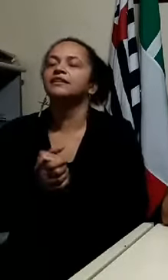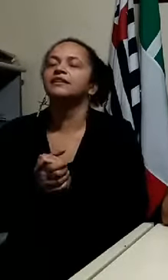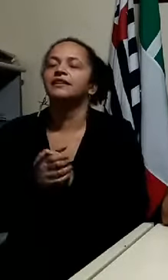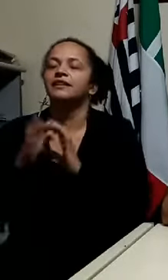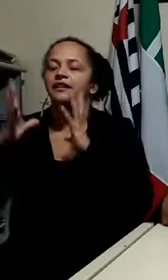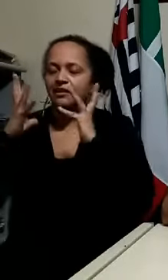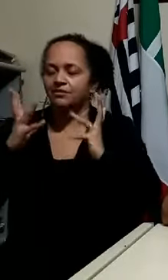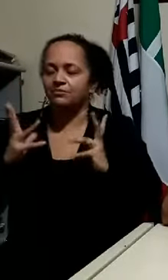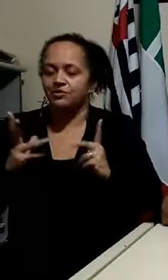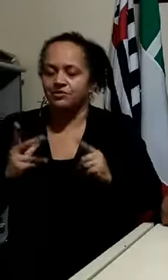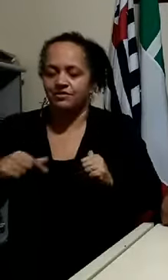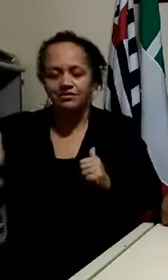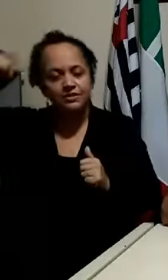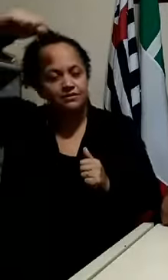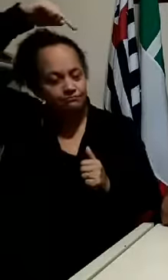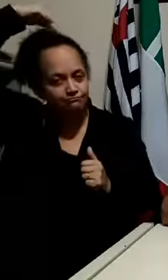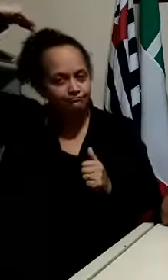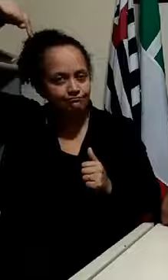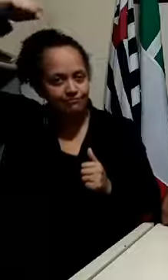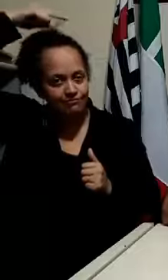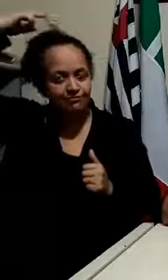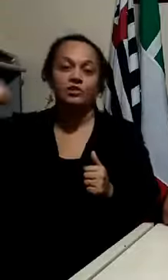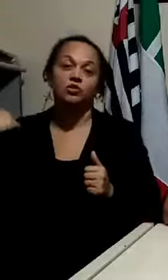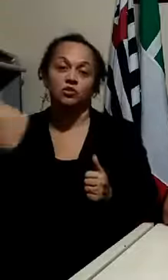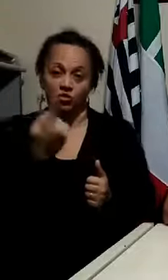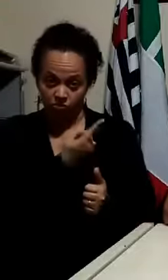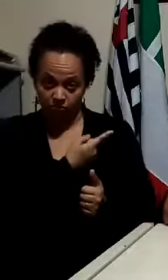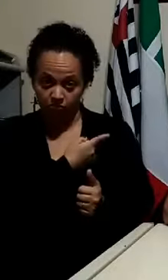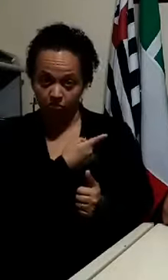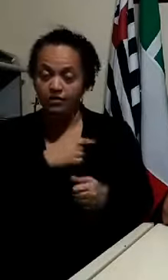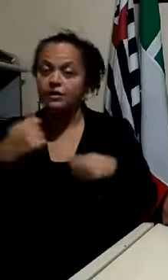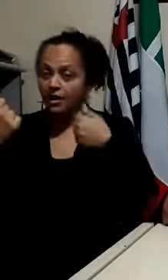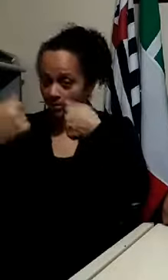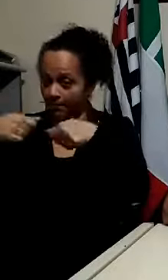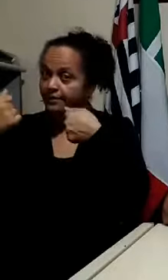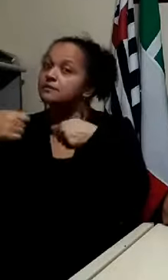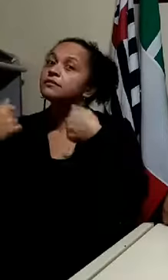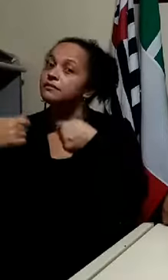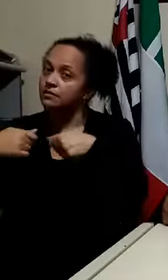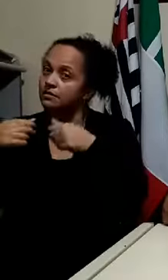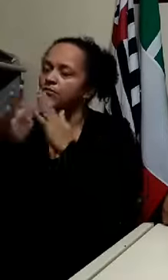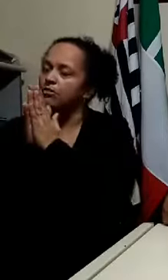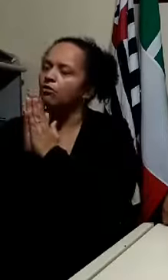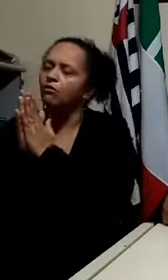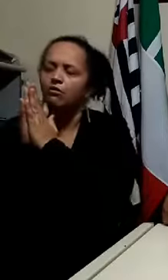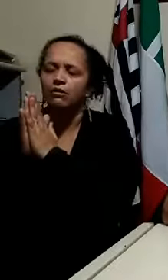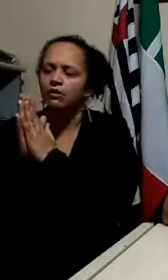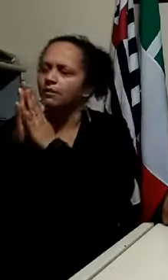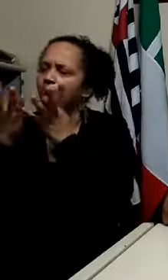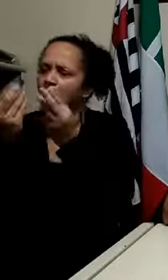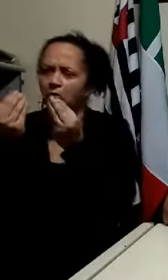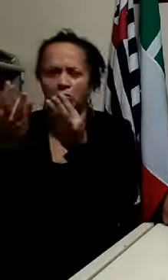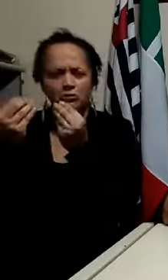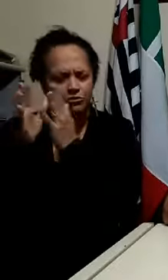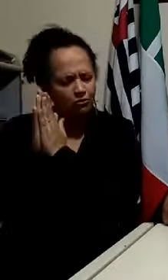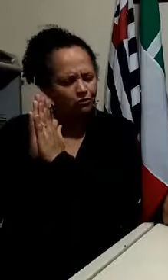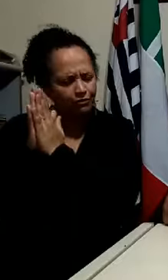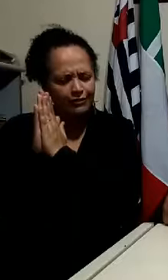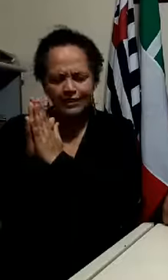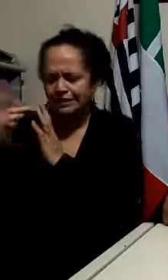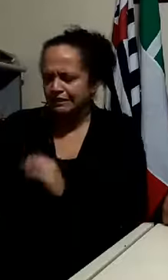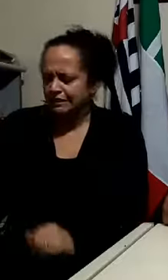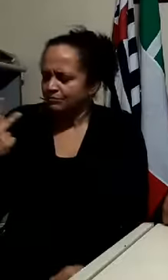e santificação, nós precisamos orar muito no Espírito, muito, tendo íntima